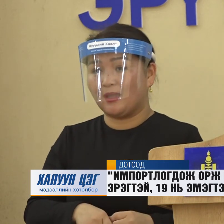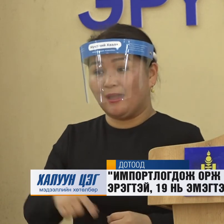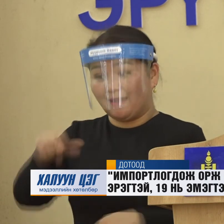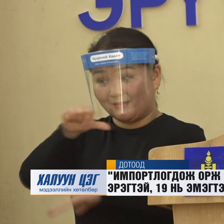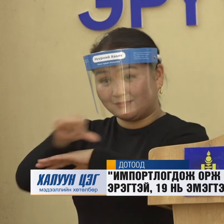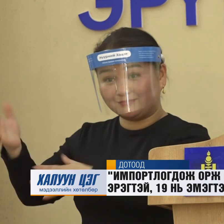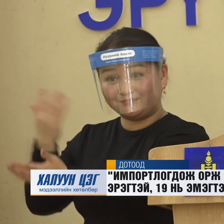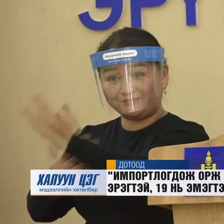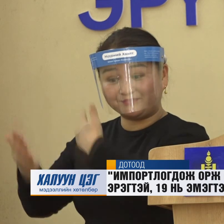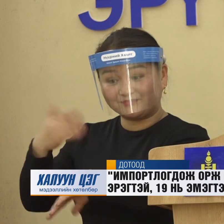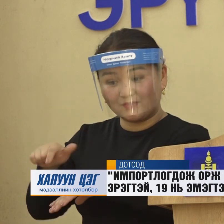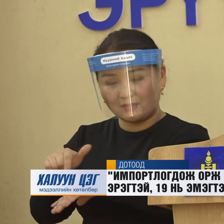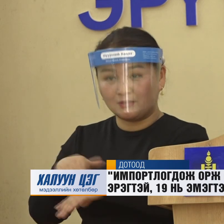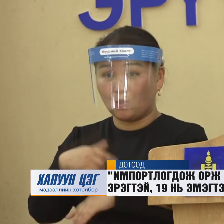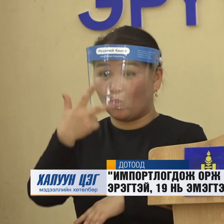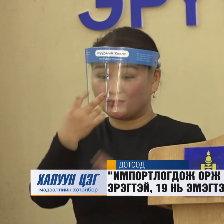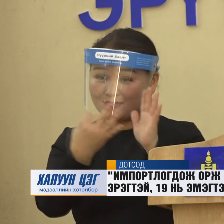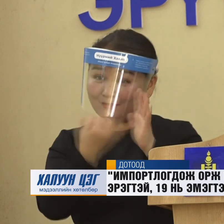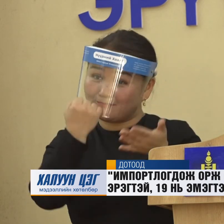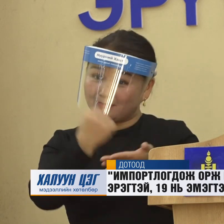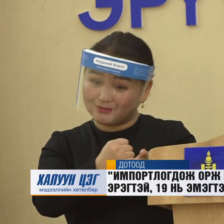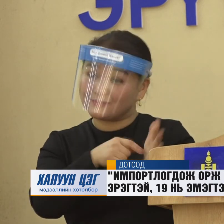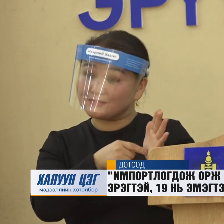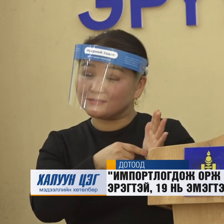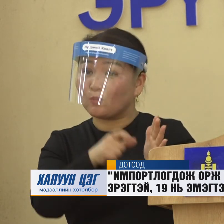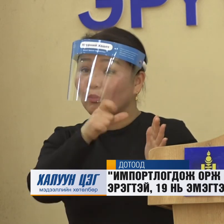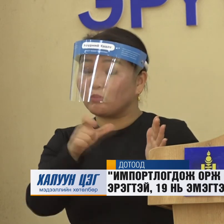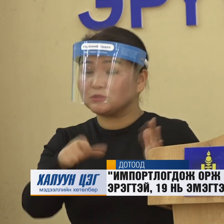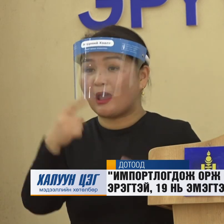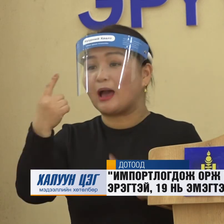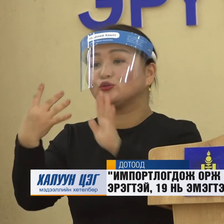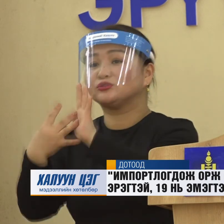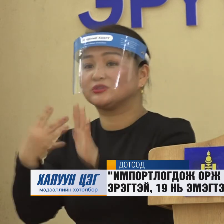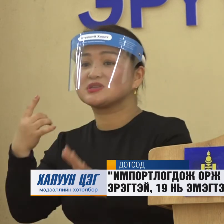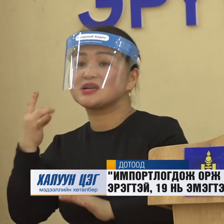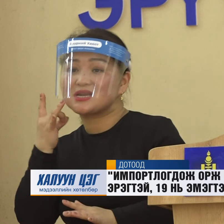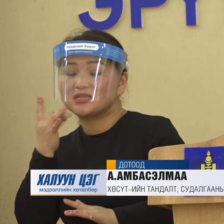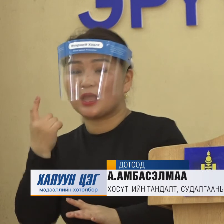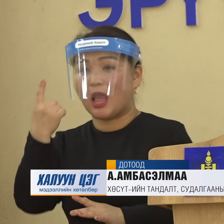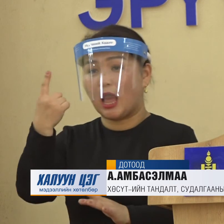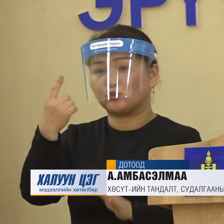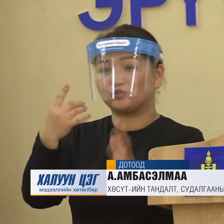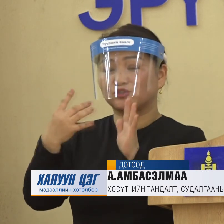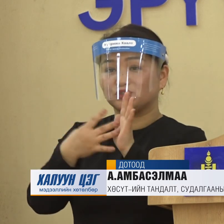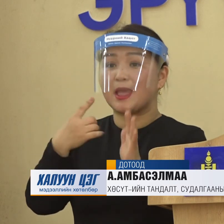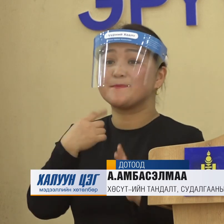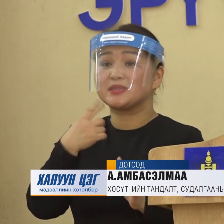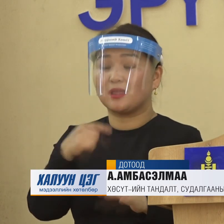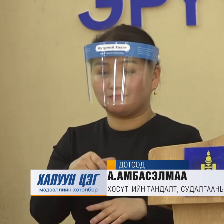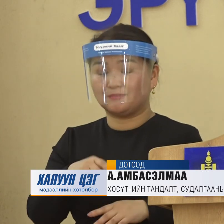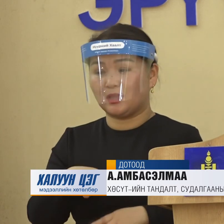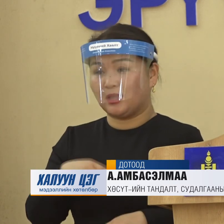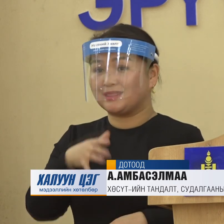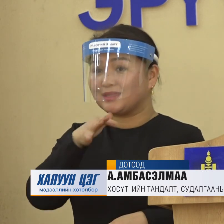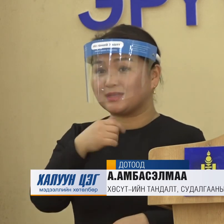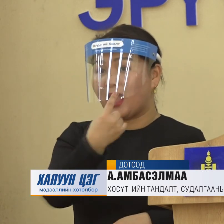ирсэн тохиолдлуудын одоо 38 хүн байна. 19-эртэй 19 эмэгтэй байна. За насны хувьд бол